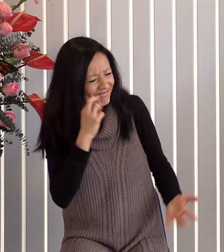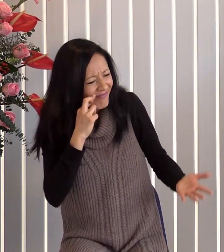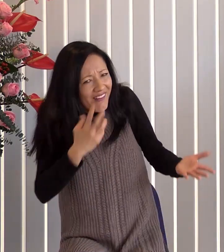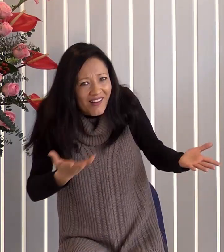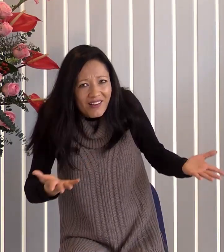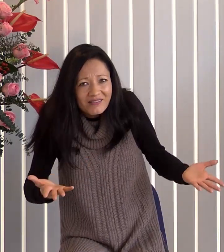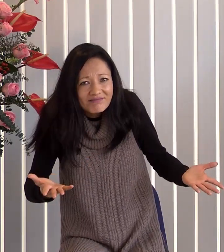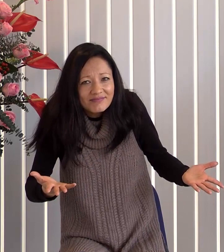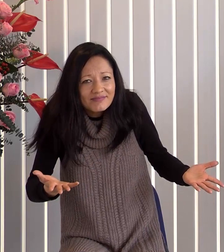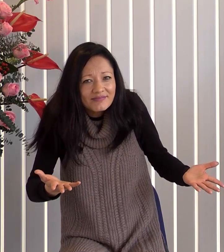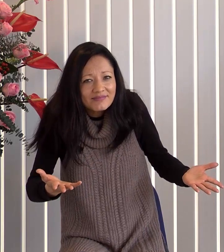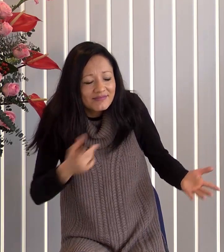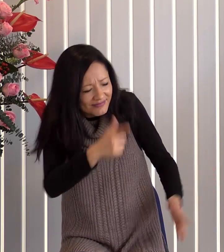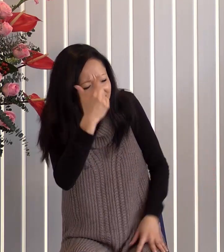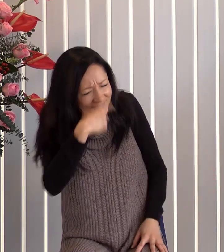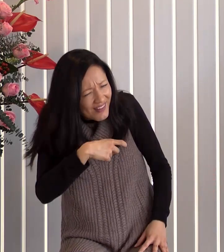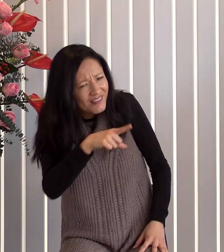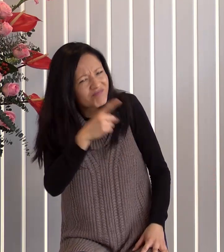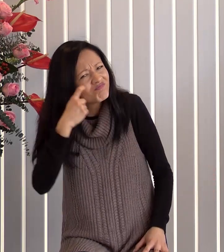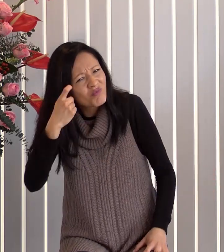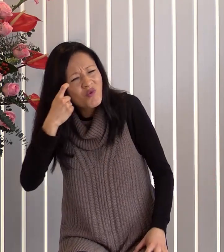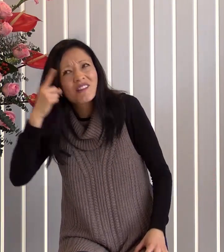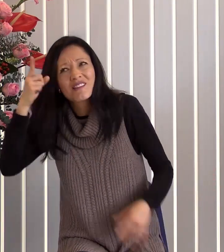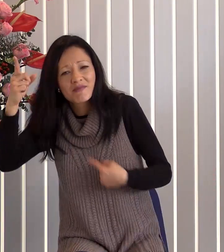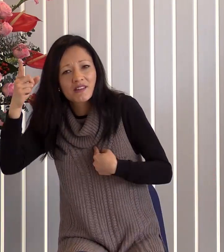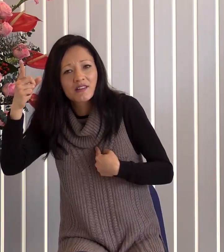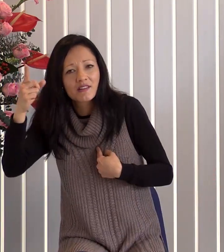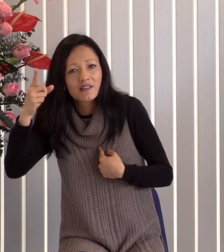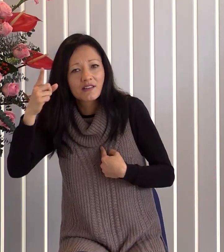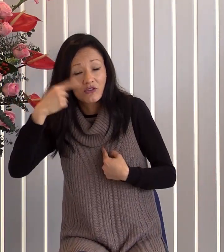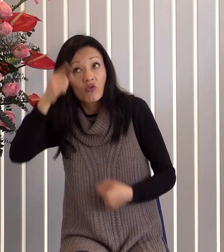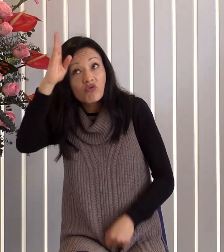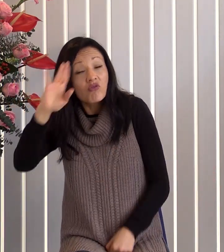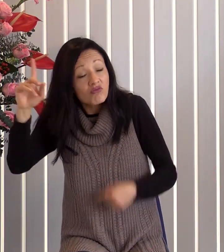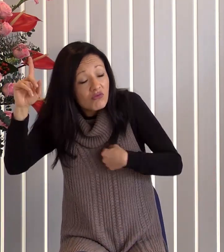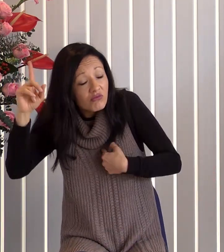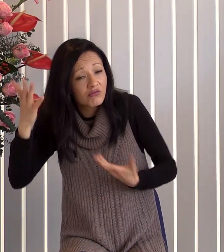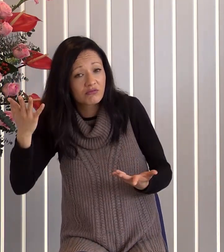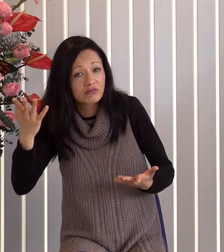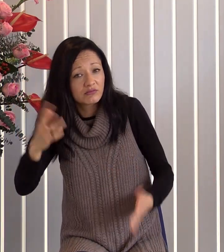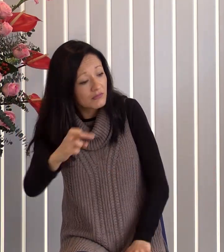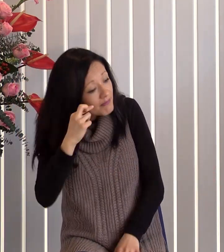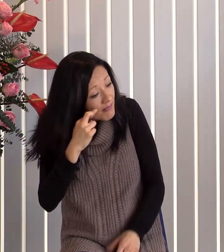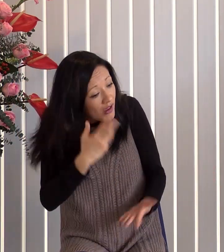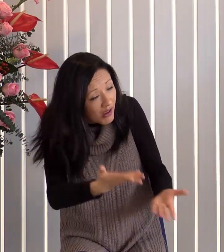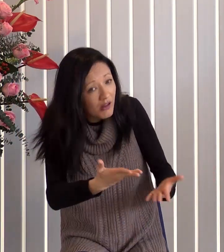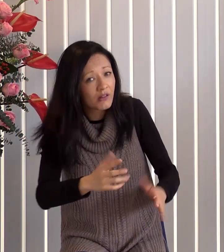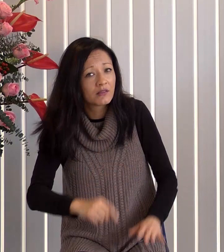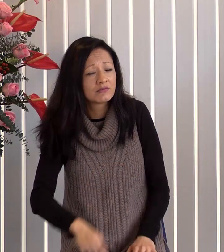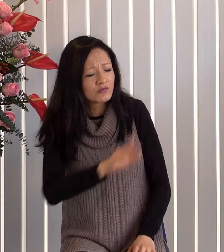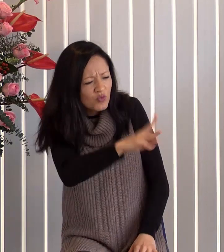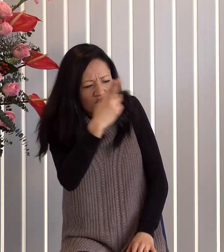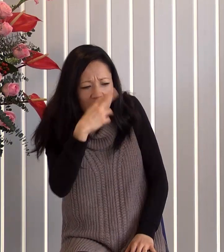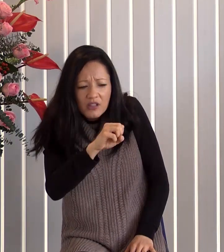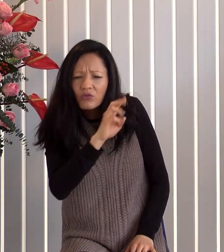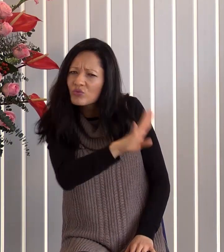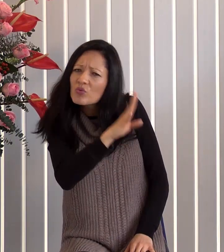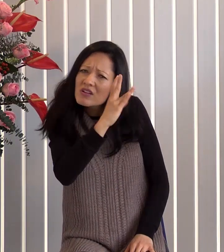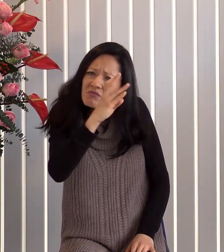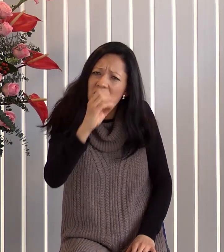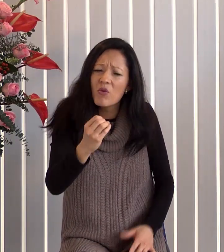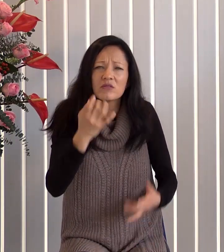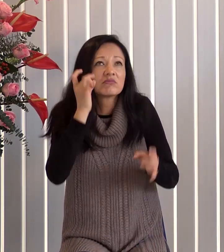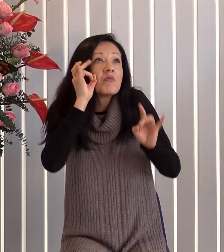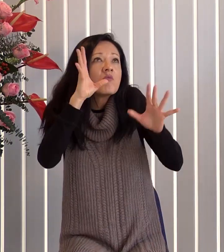Pau, ¿en serio me estás buscando por lo que yo soy? Pau, si tus hijos, si tu esposo